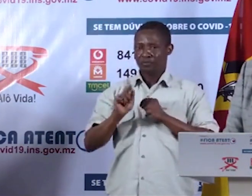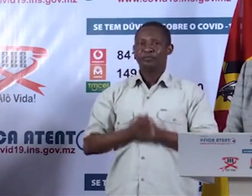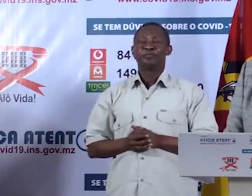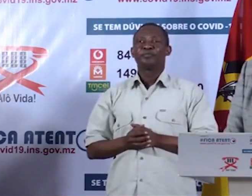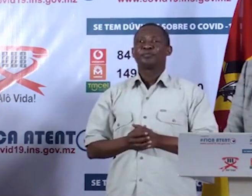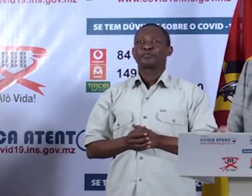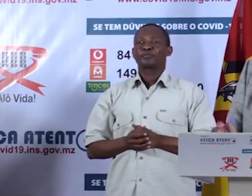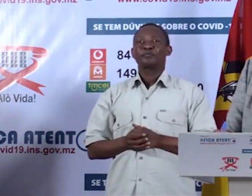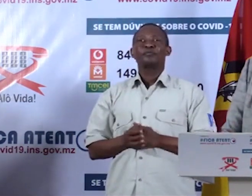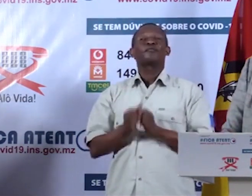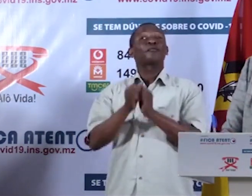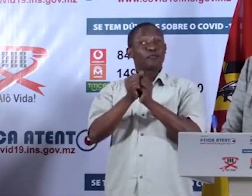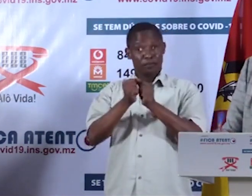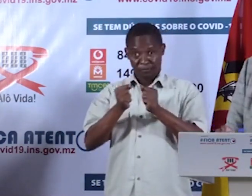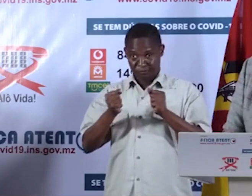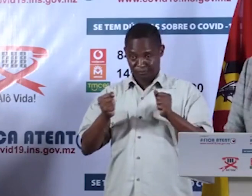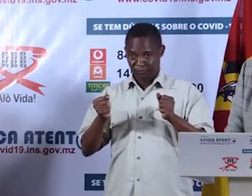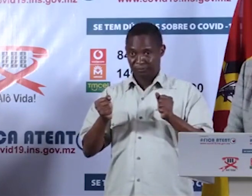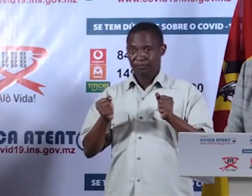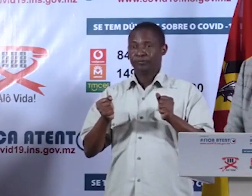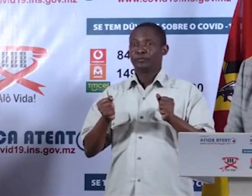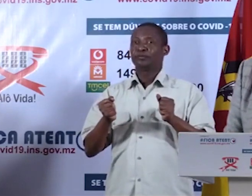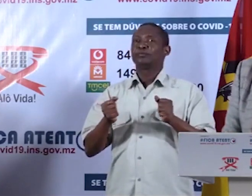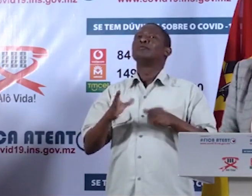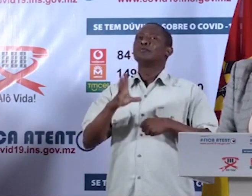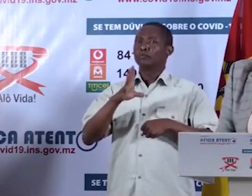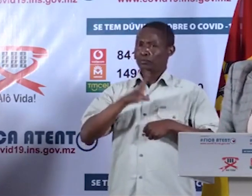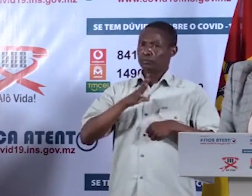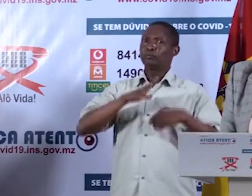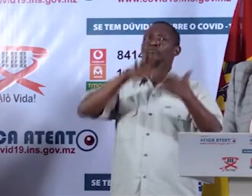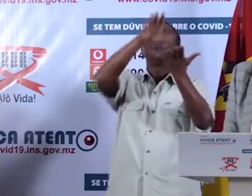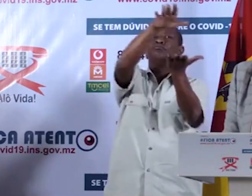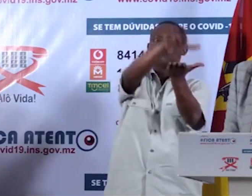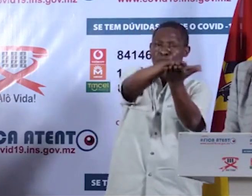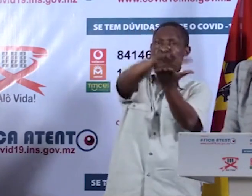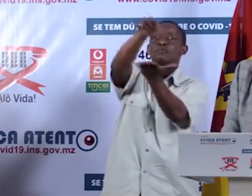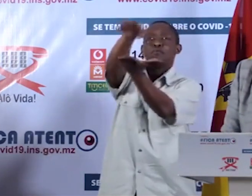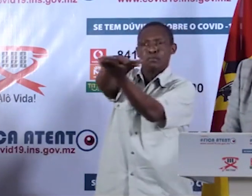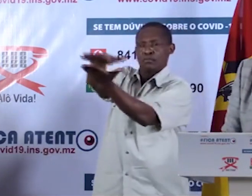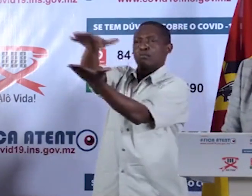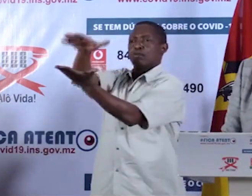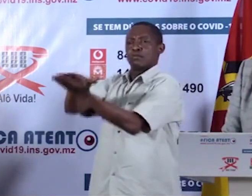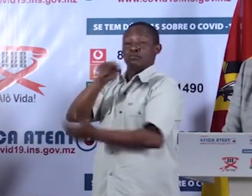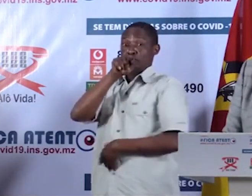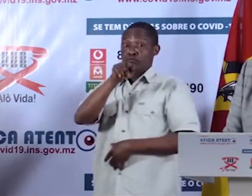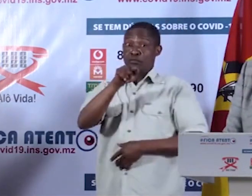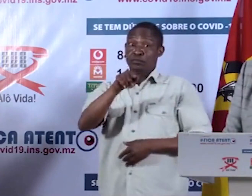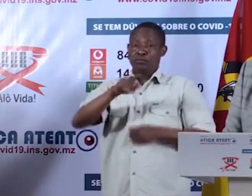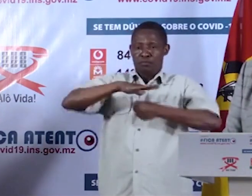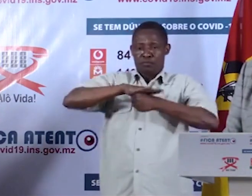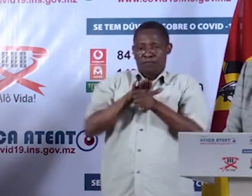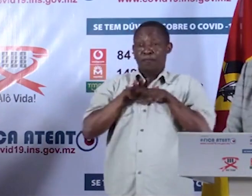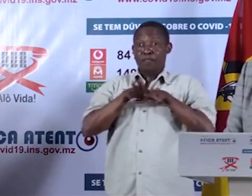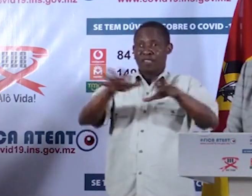Contudo, ainda existem muitos locais que ainda não notificaram casos. Durante o